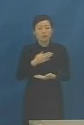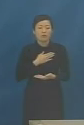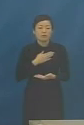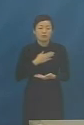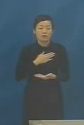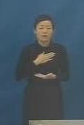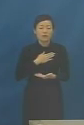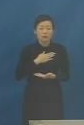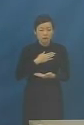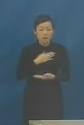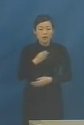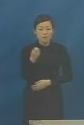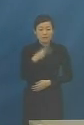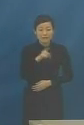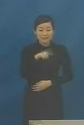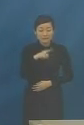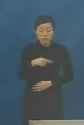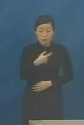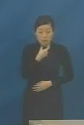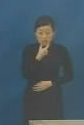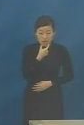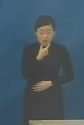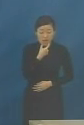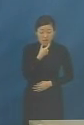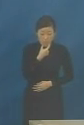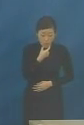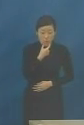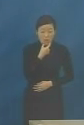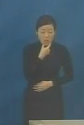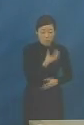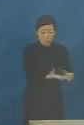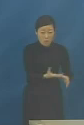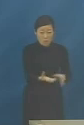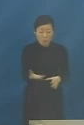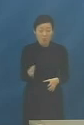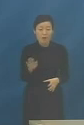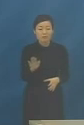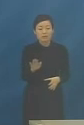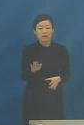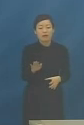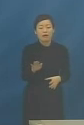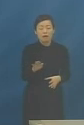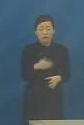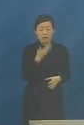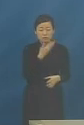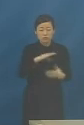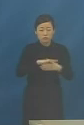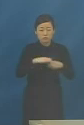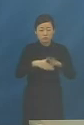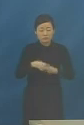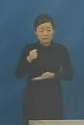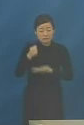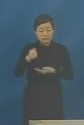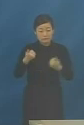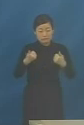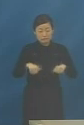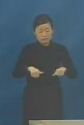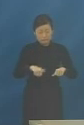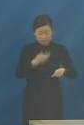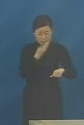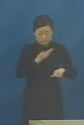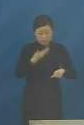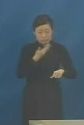が実は見つかってますしその重要文化財級の移籍遺品と言いますか